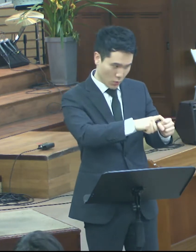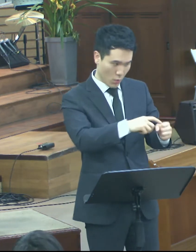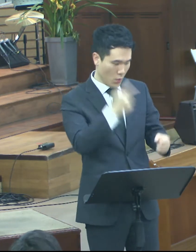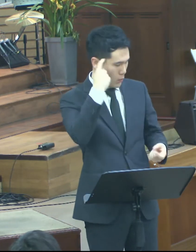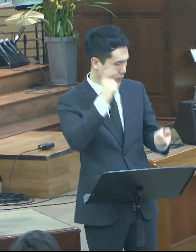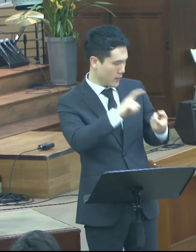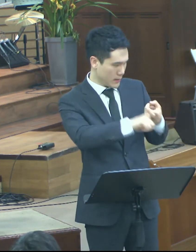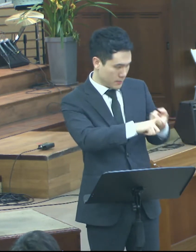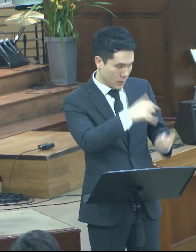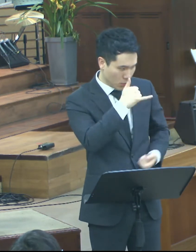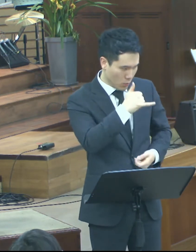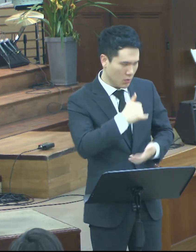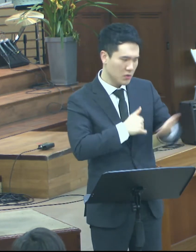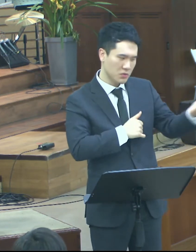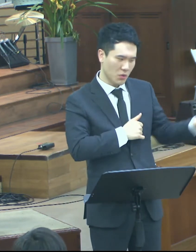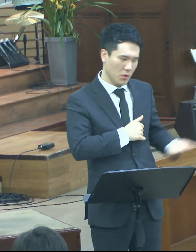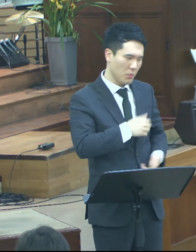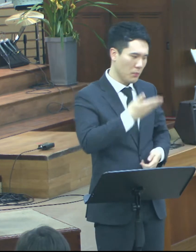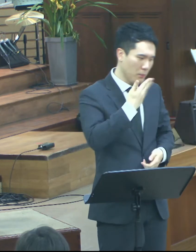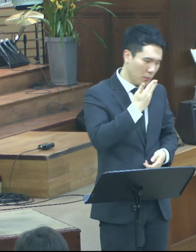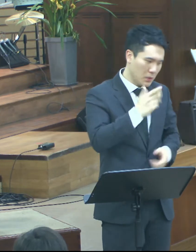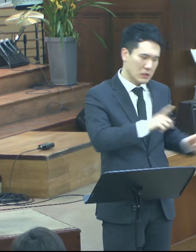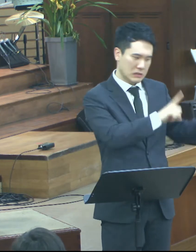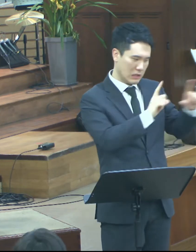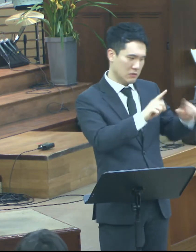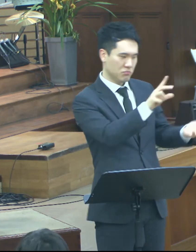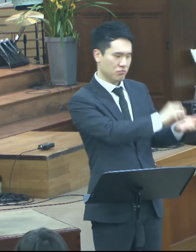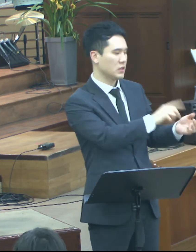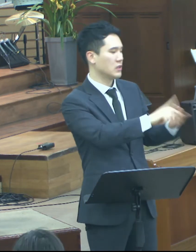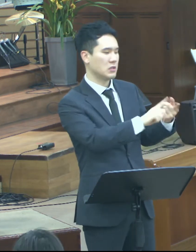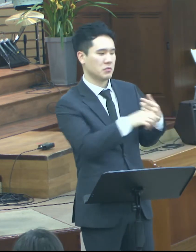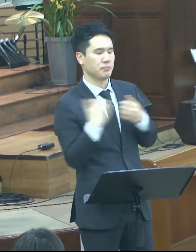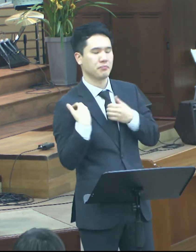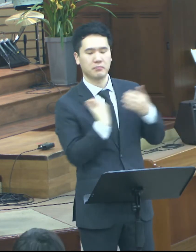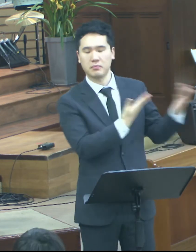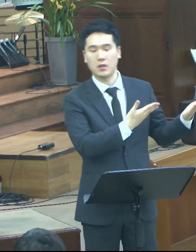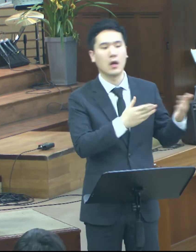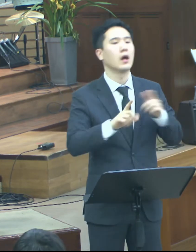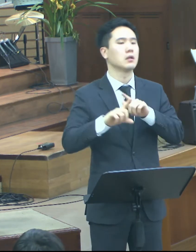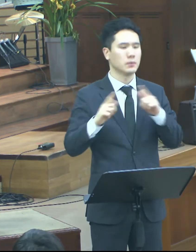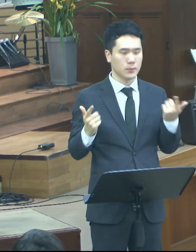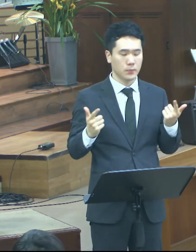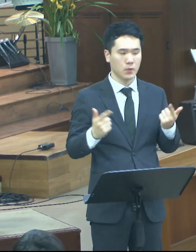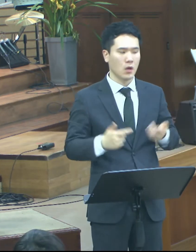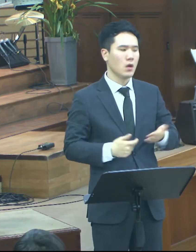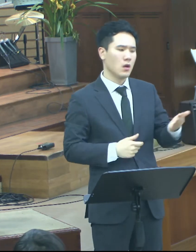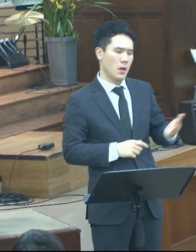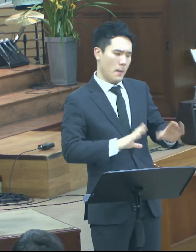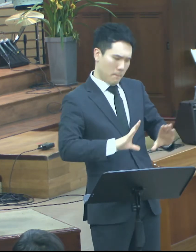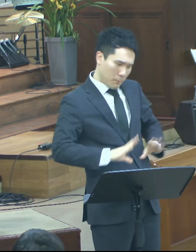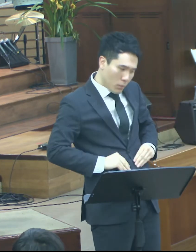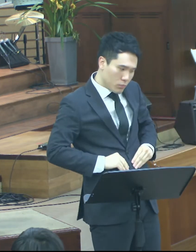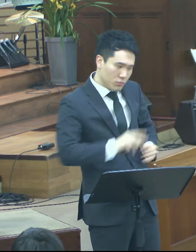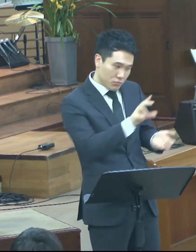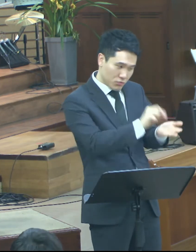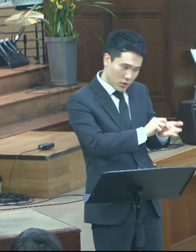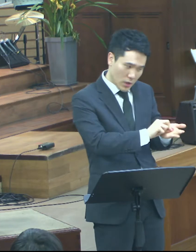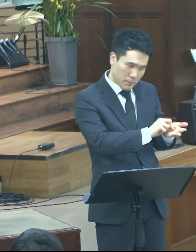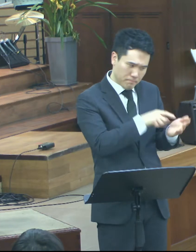분이 아니고 배고픔을 이해하시고 떡으로 기적을 베푸시면서